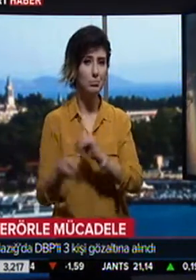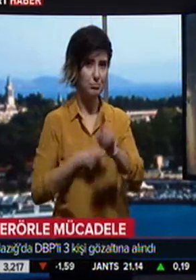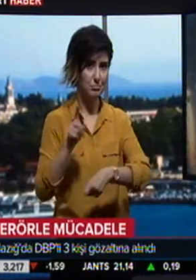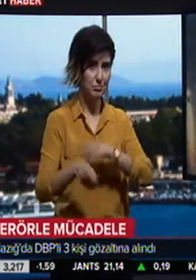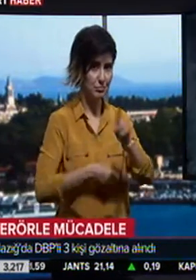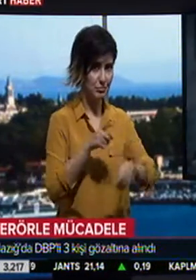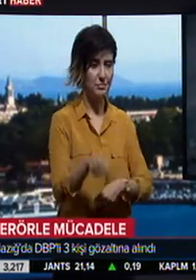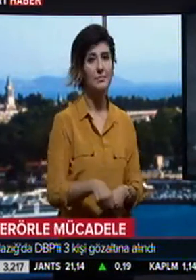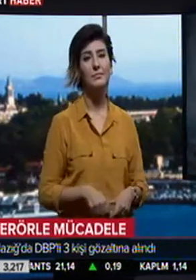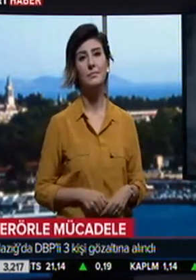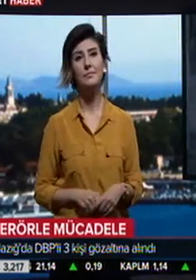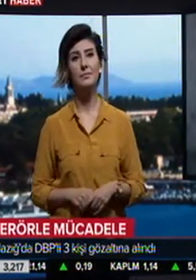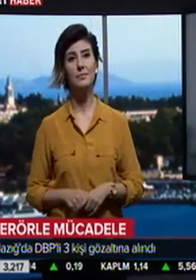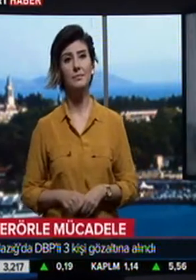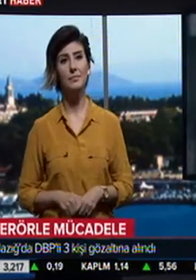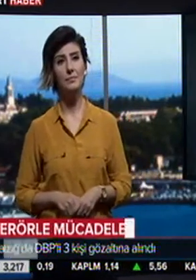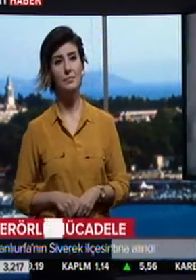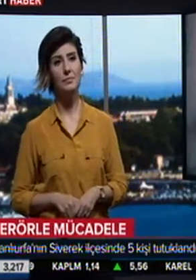geçirildi.